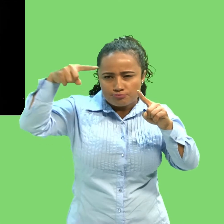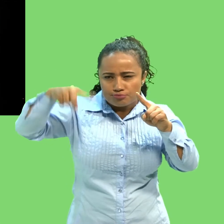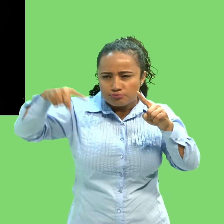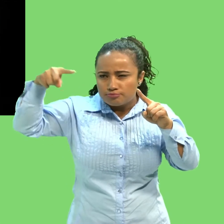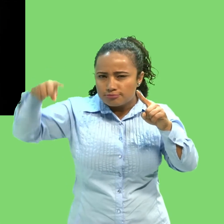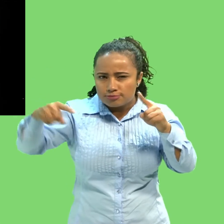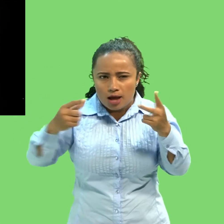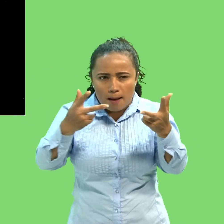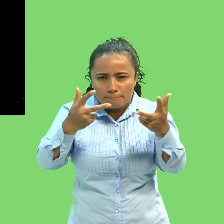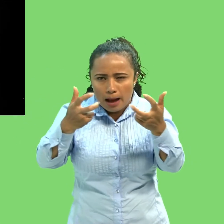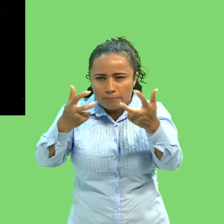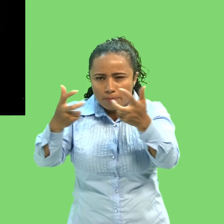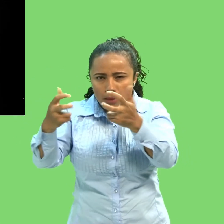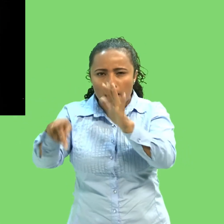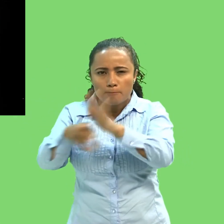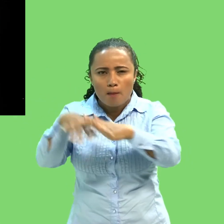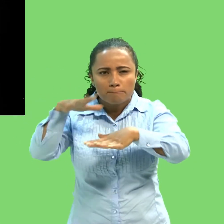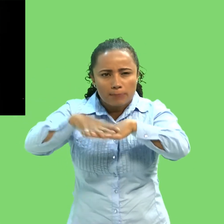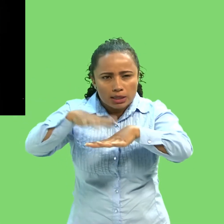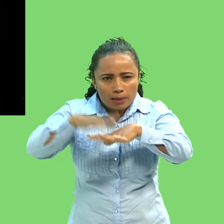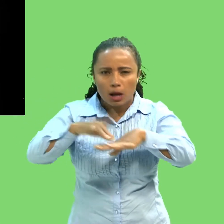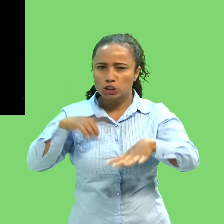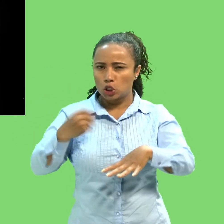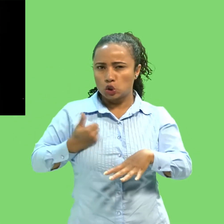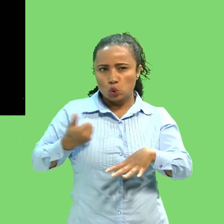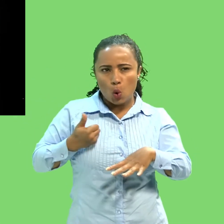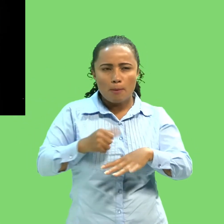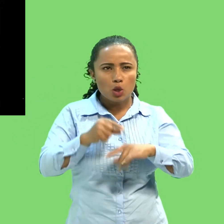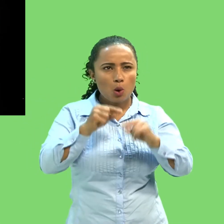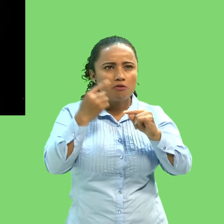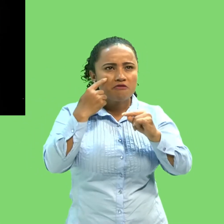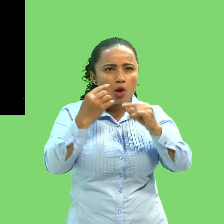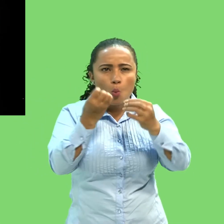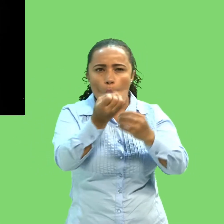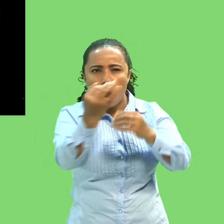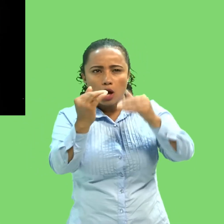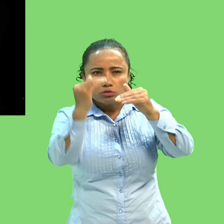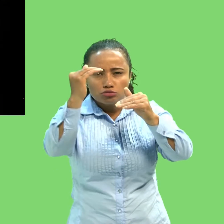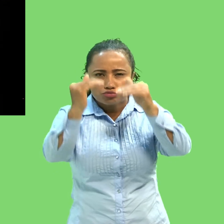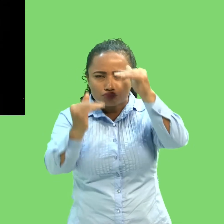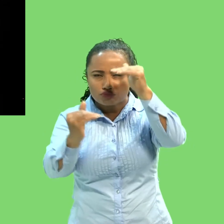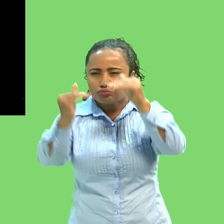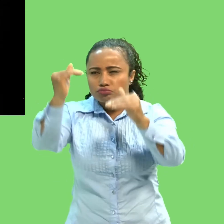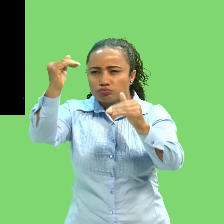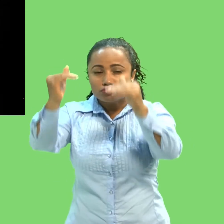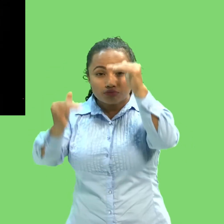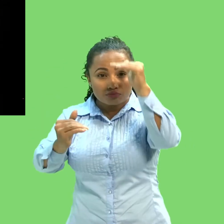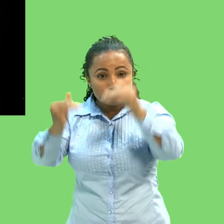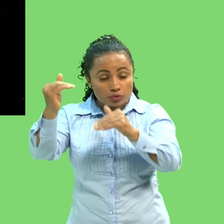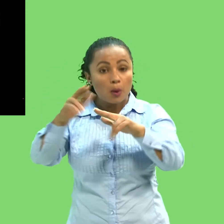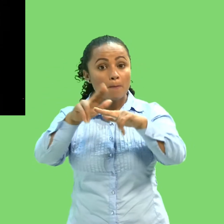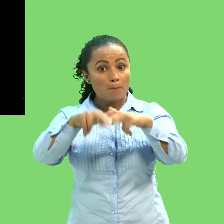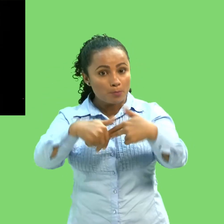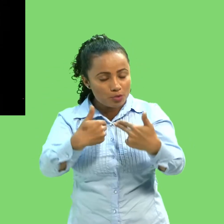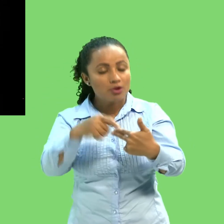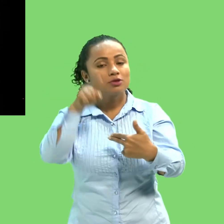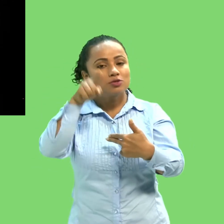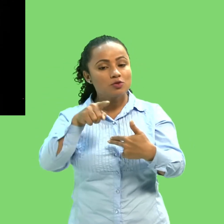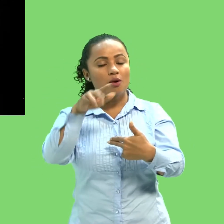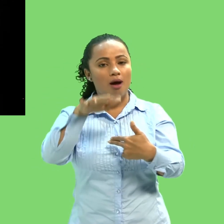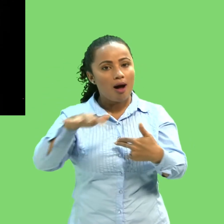dados verdadeiros firmados na estatística. Então percebe que aqui no caso está ligado ao quê? A uma questão